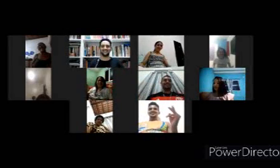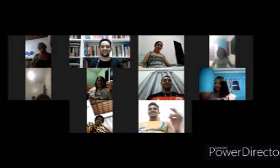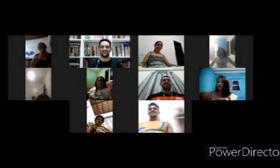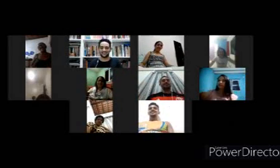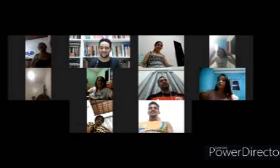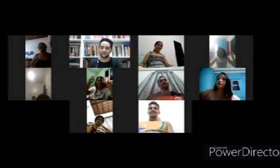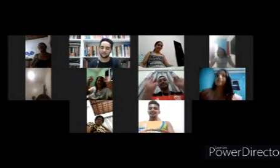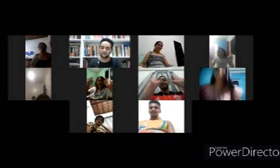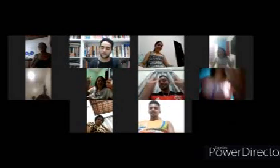felicidade.